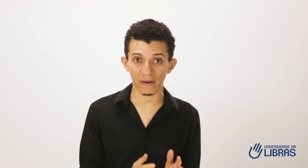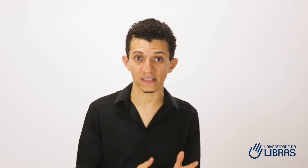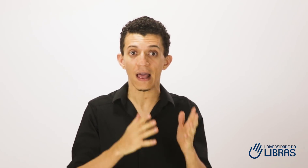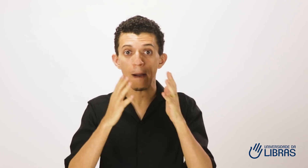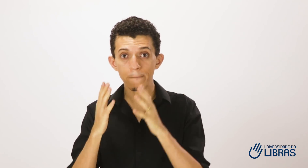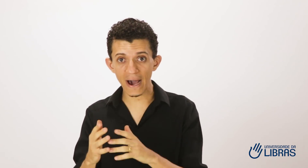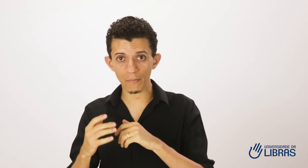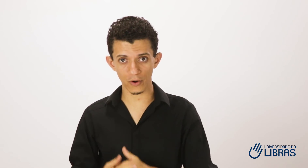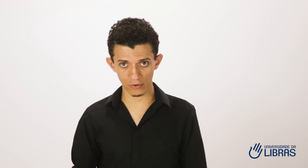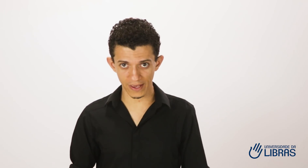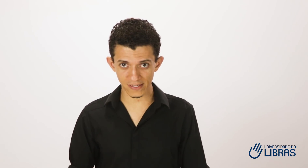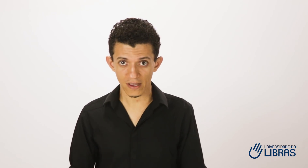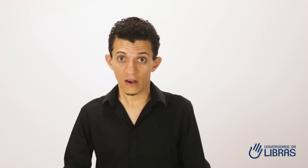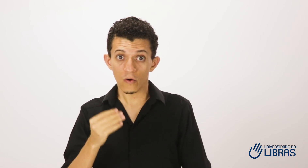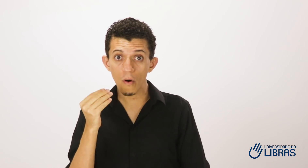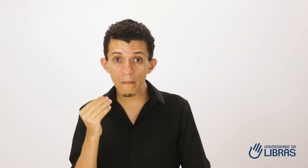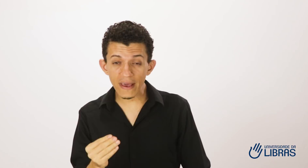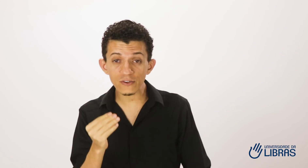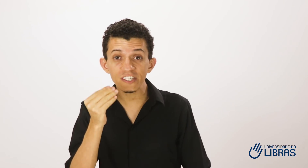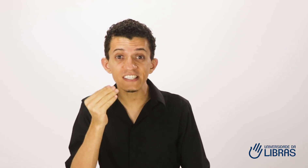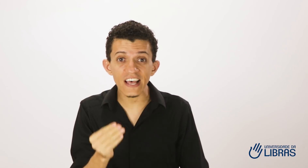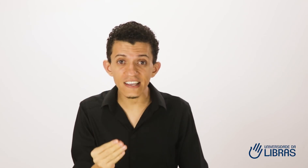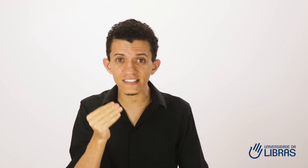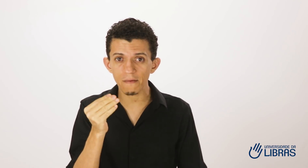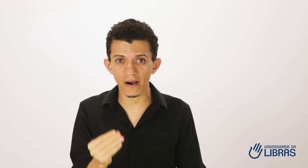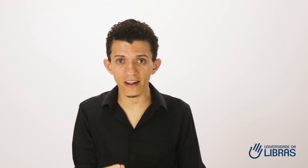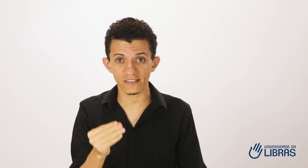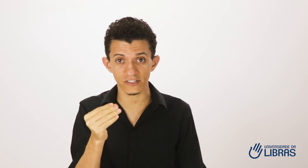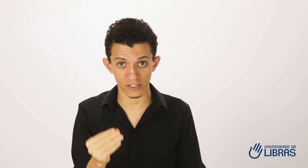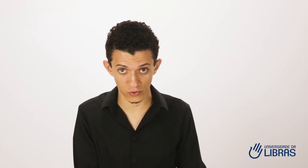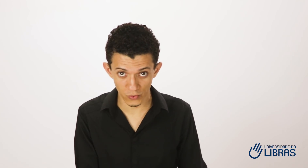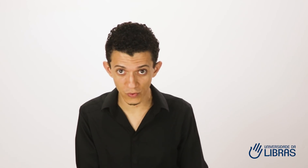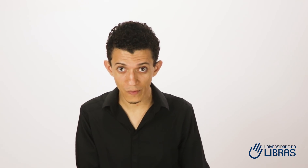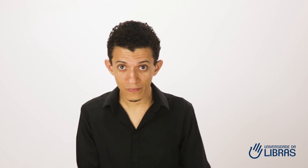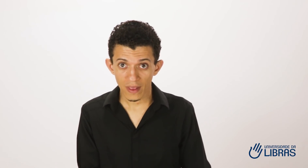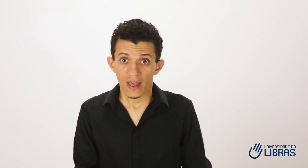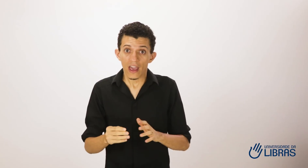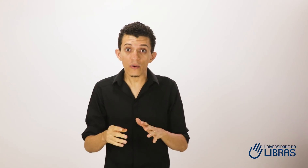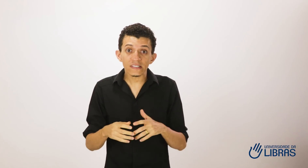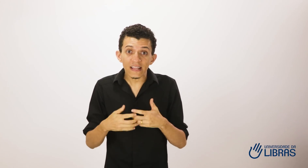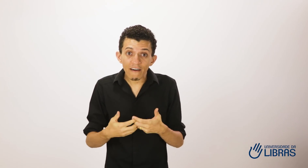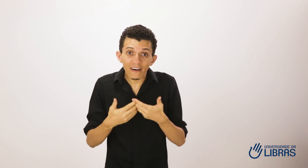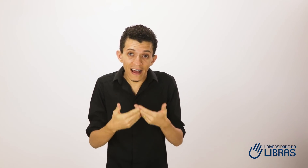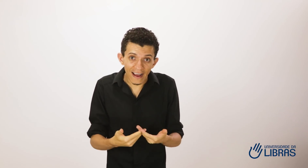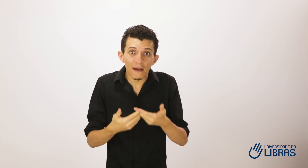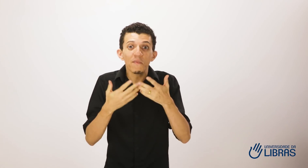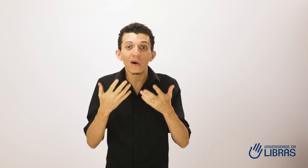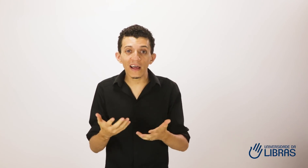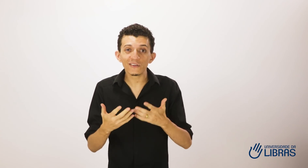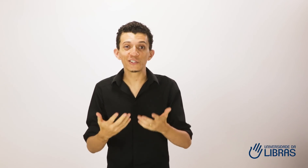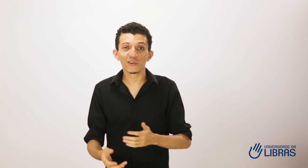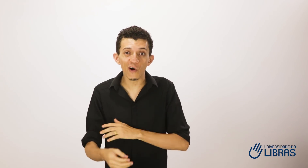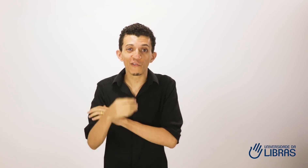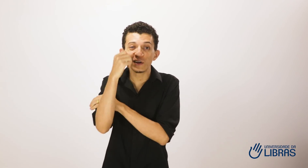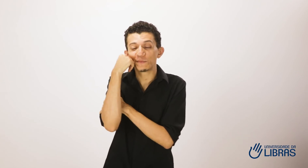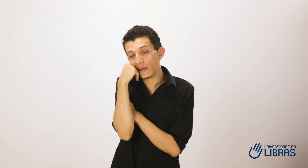Libras para o português, com menos de 6 semanas de estudo, eu estava lá, me olhando de novo no